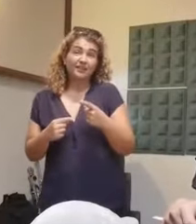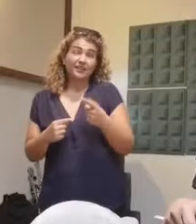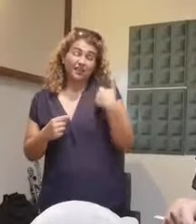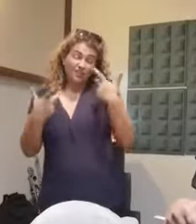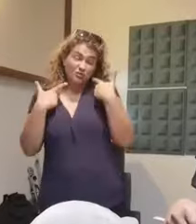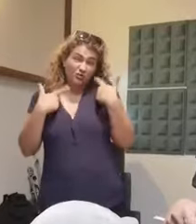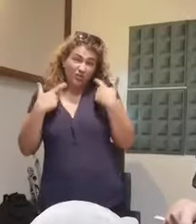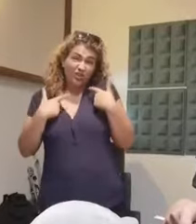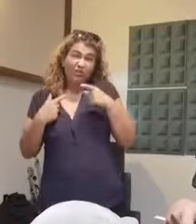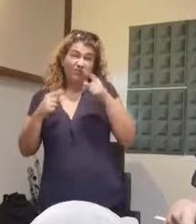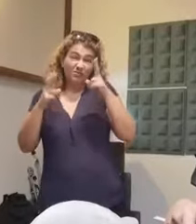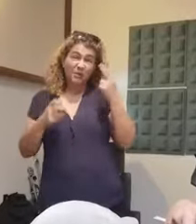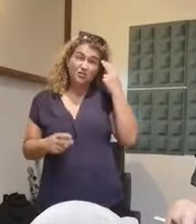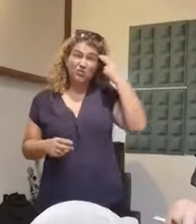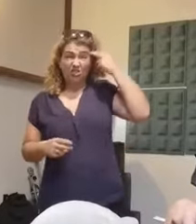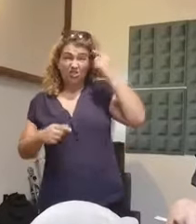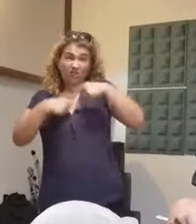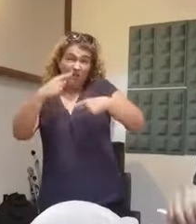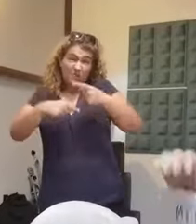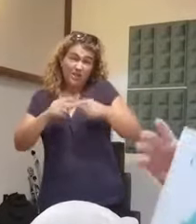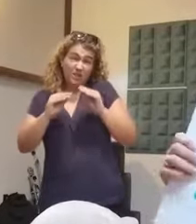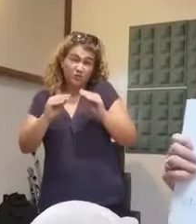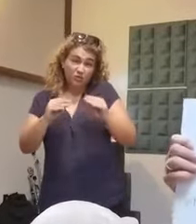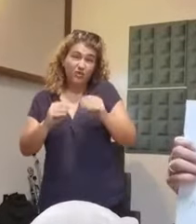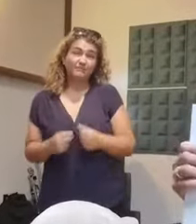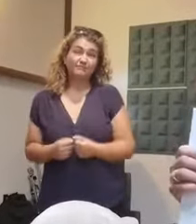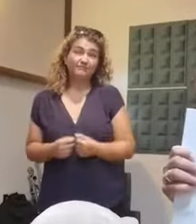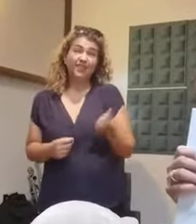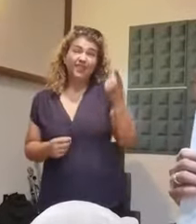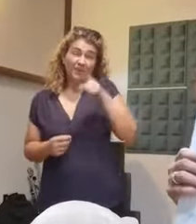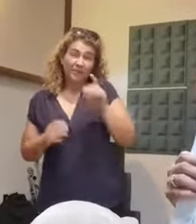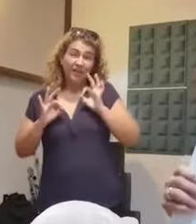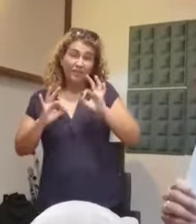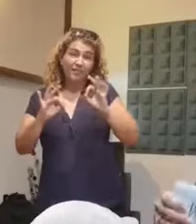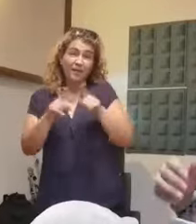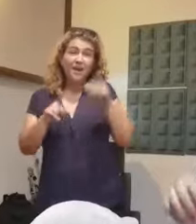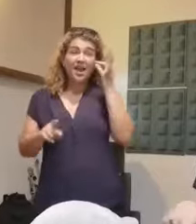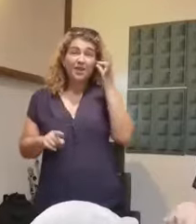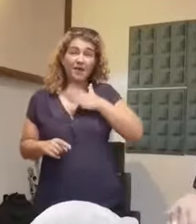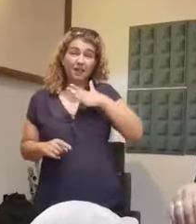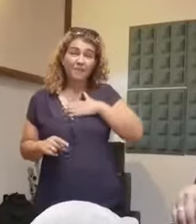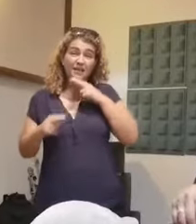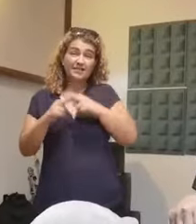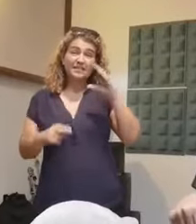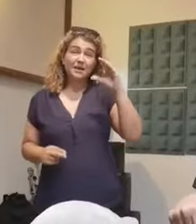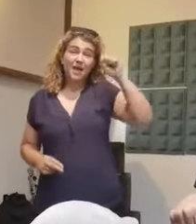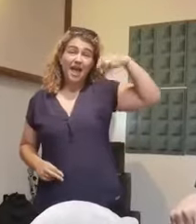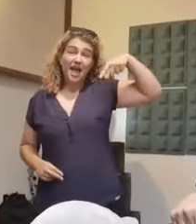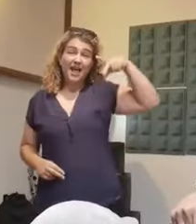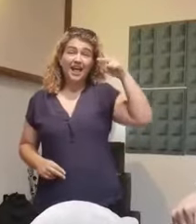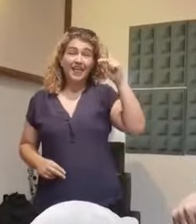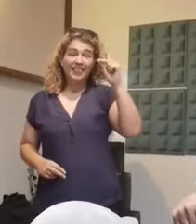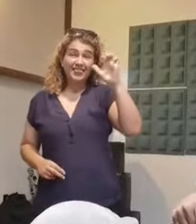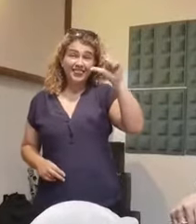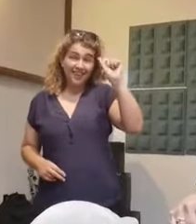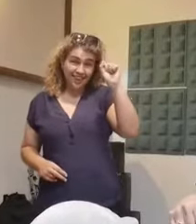gran tabú social. Y bueno, también se lo dedico a mi hermana Candela, que ella trabaja con delfines y fue la que me dio la idea de poder